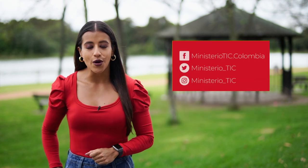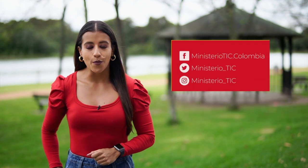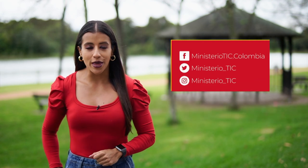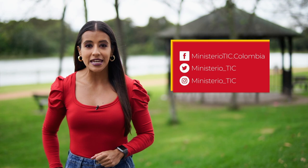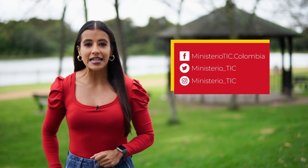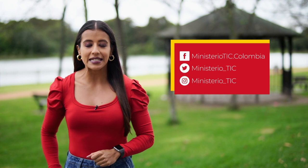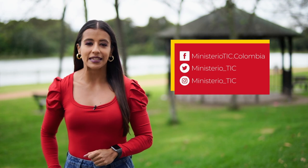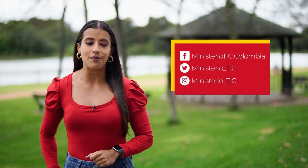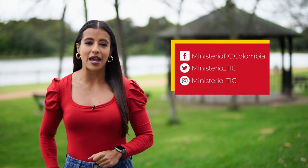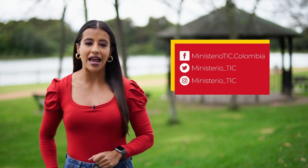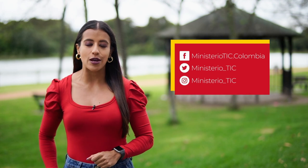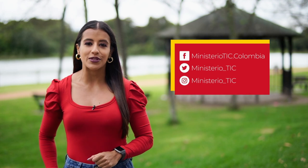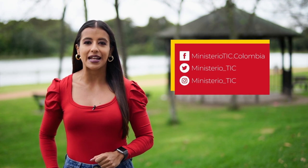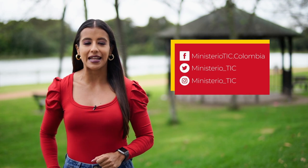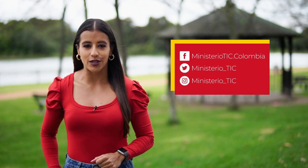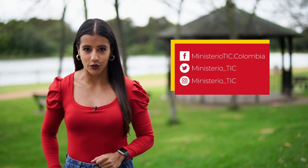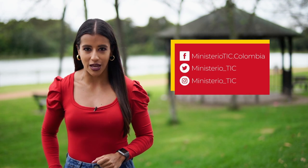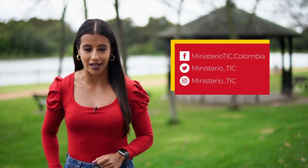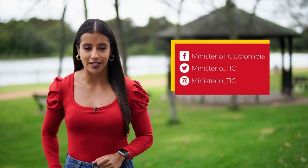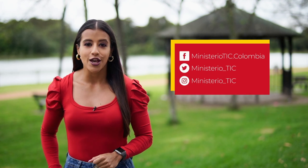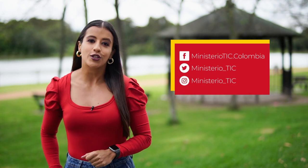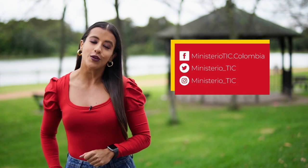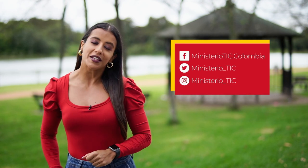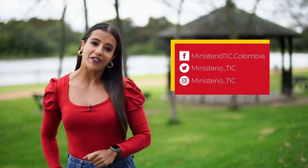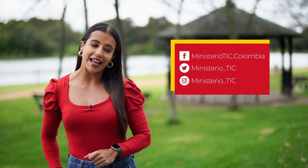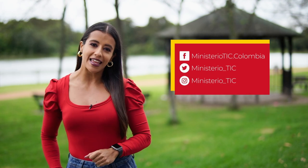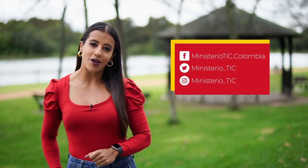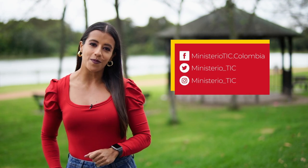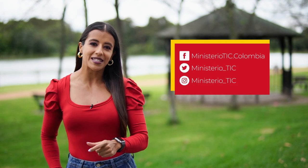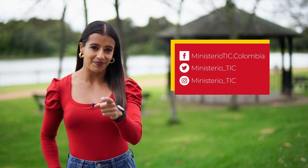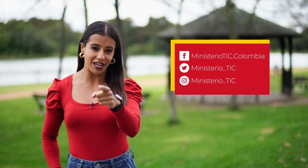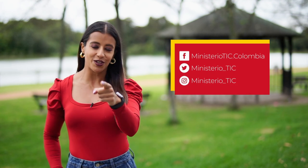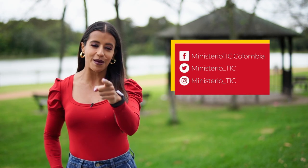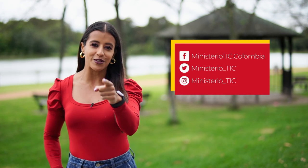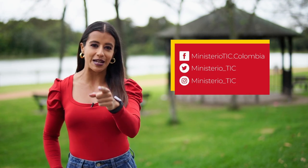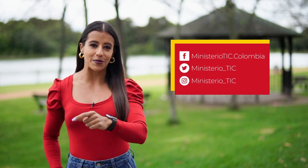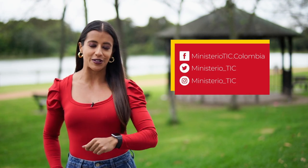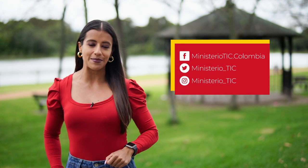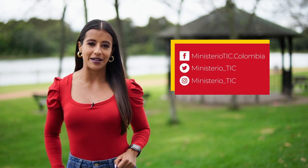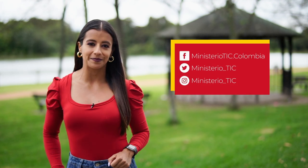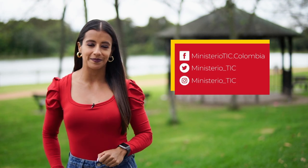pueden ingresar también a nuestras redes sociales. Soy Luisa Fernanda López y nos vemos a la próxima. Próxima.